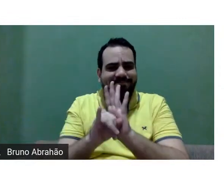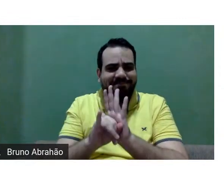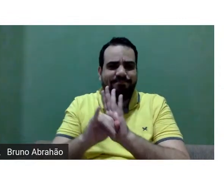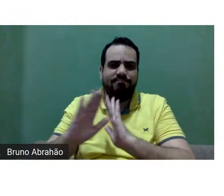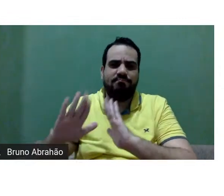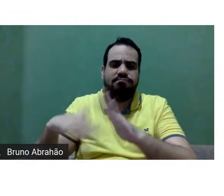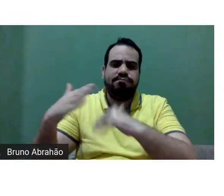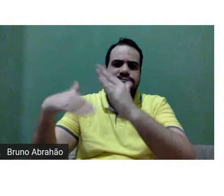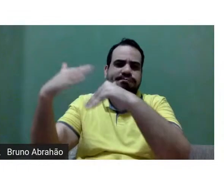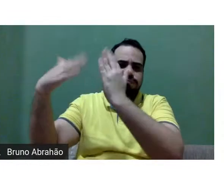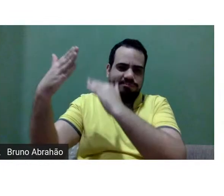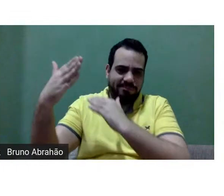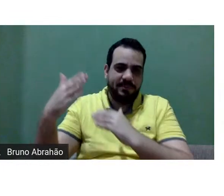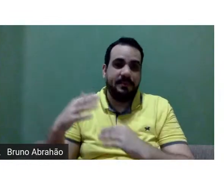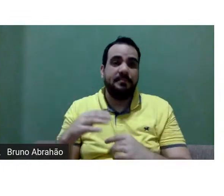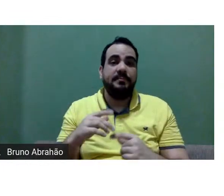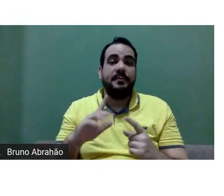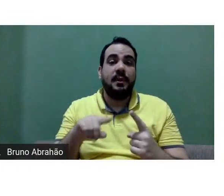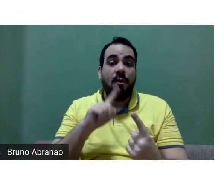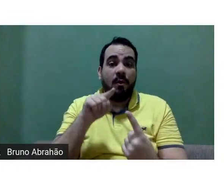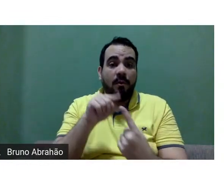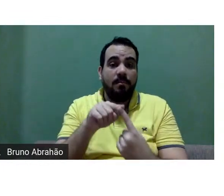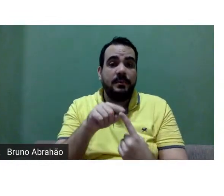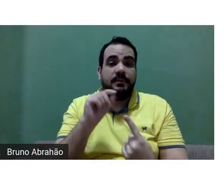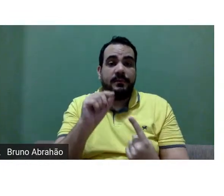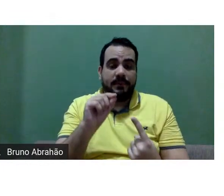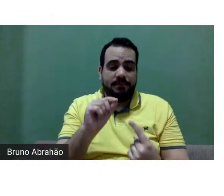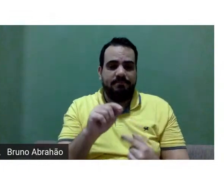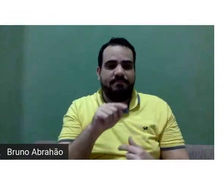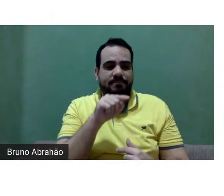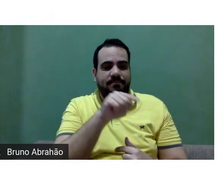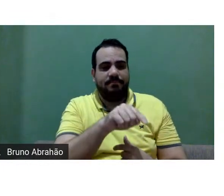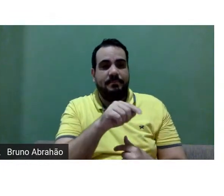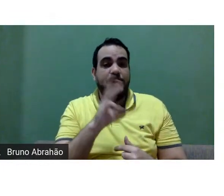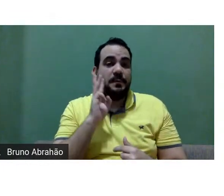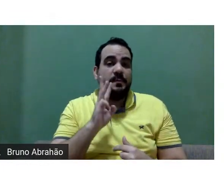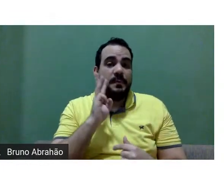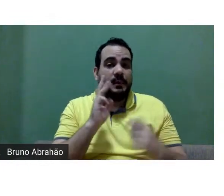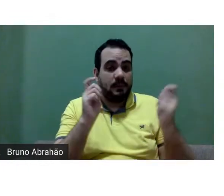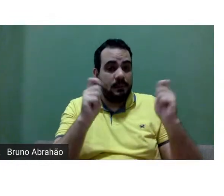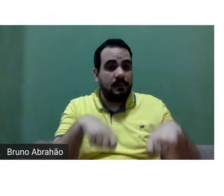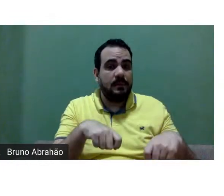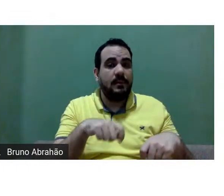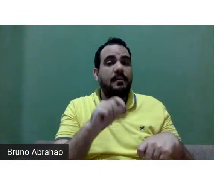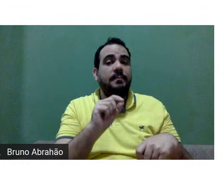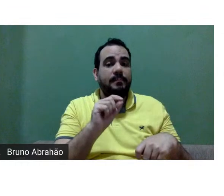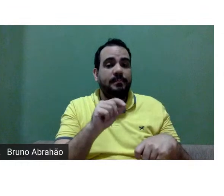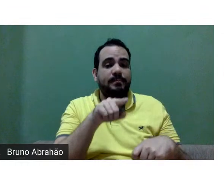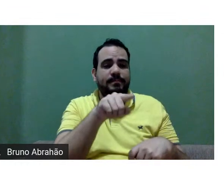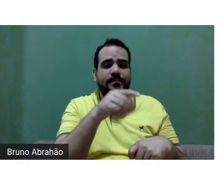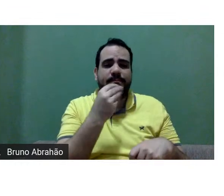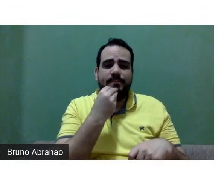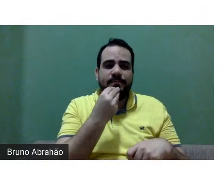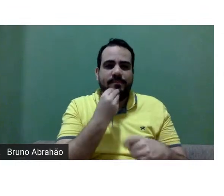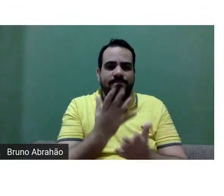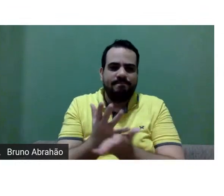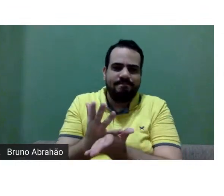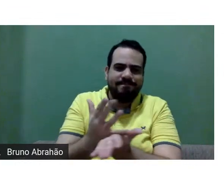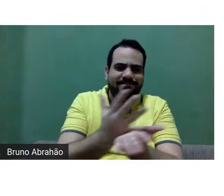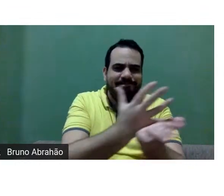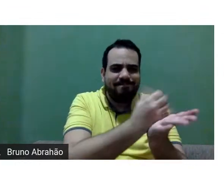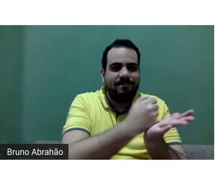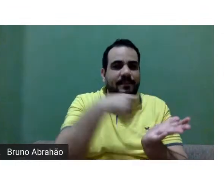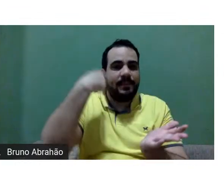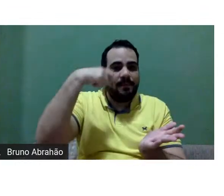a produzir nosso trabalho sobre a cultura e identidade surda cujo objetivo como O